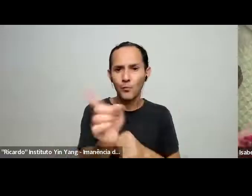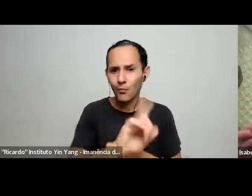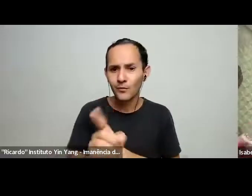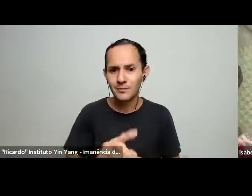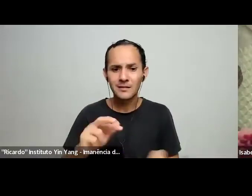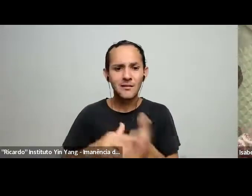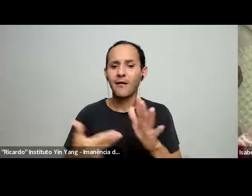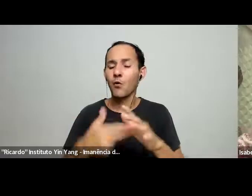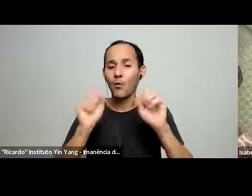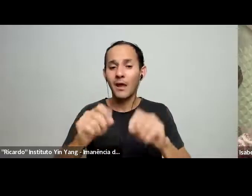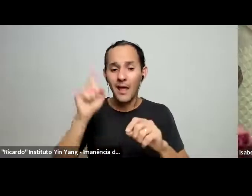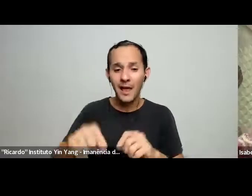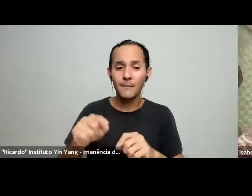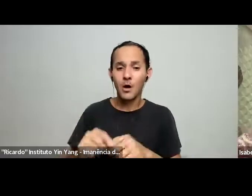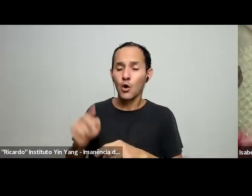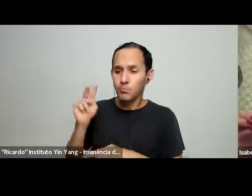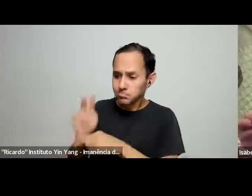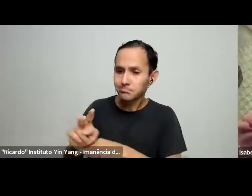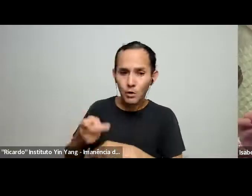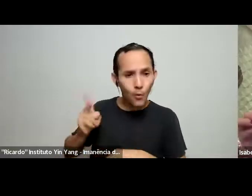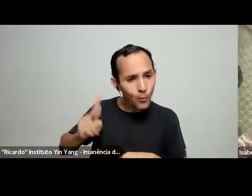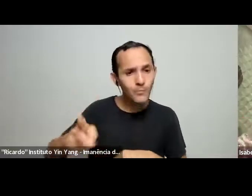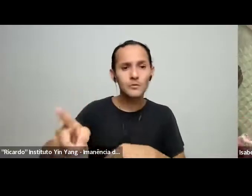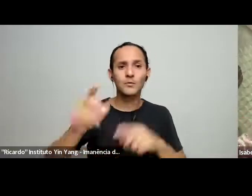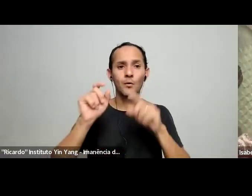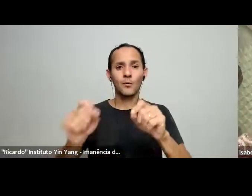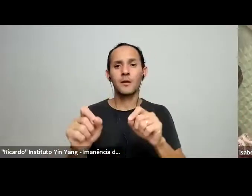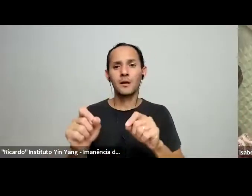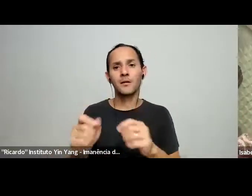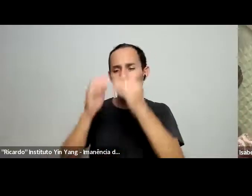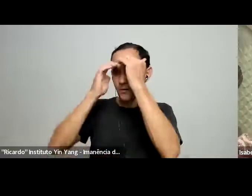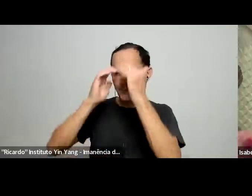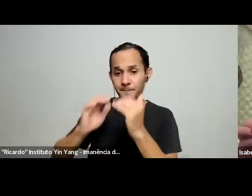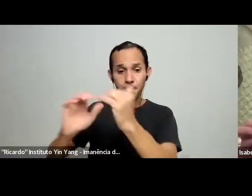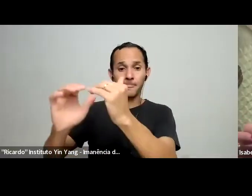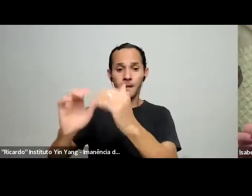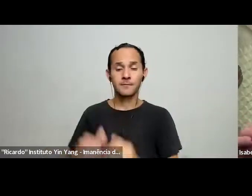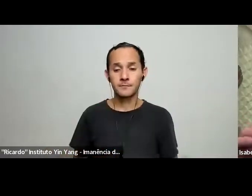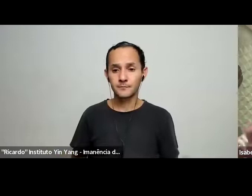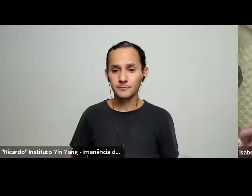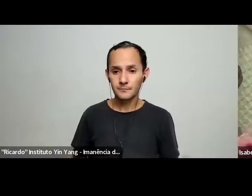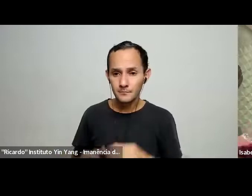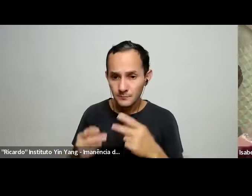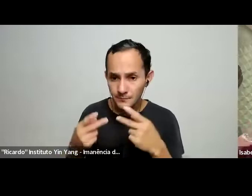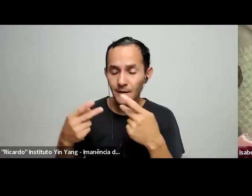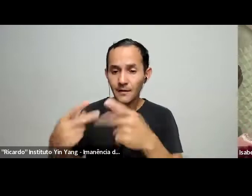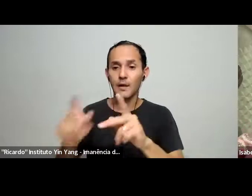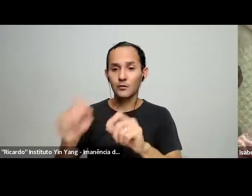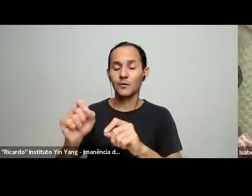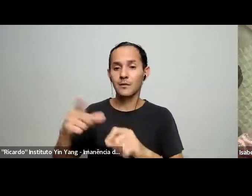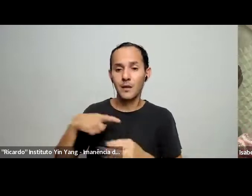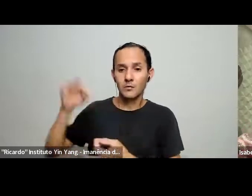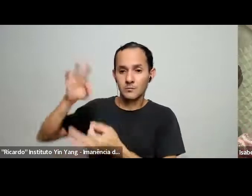para que isso fosse preservado com todo o respeito que essa dimensão